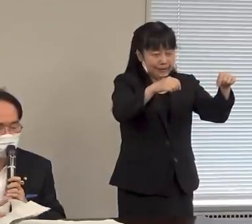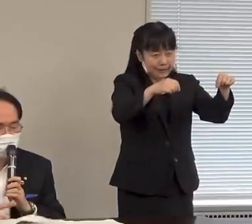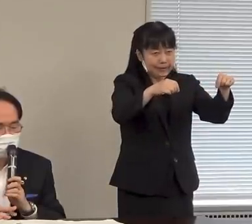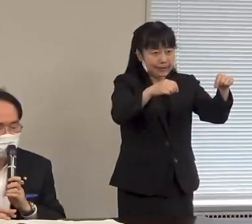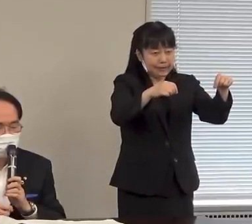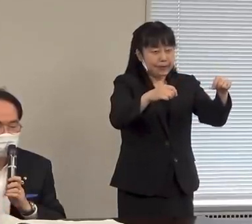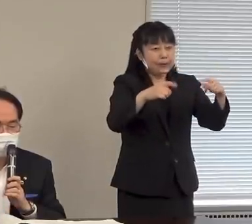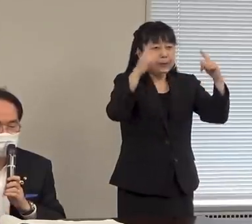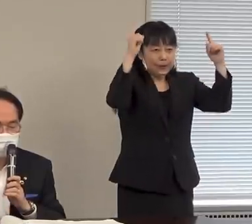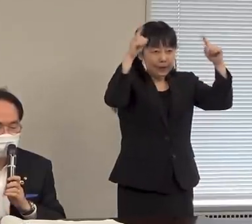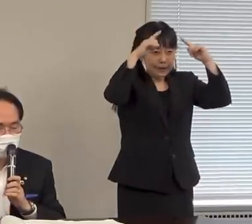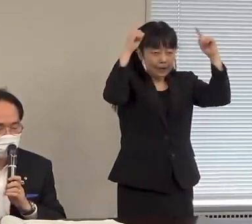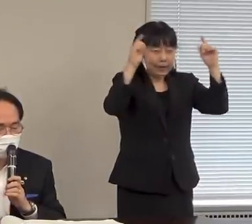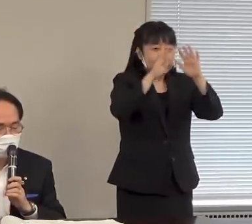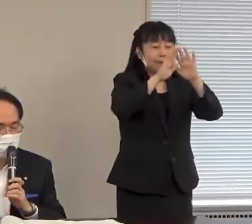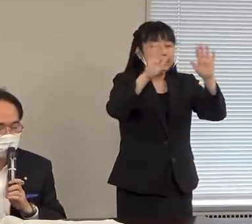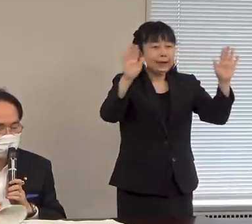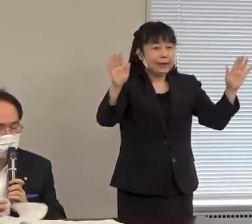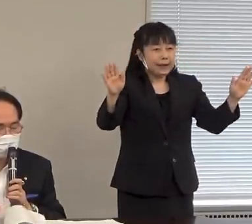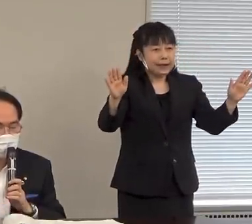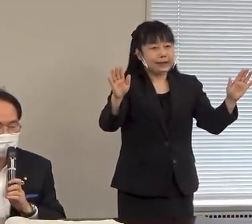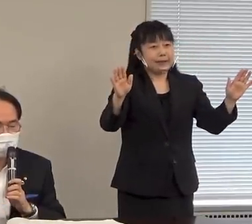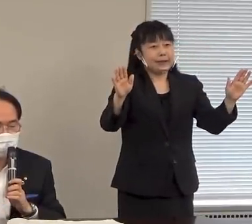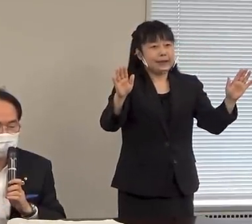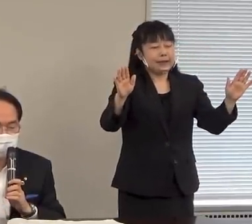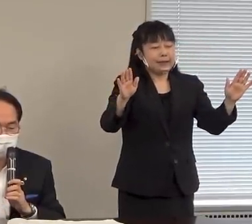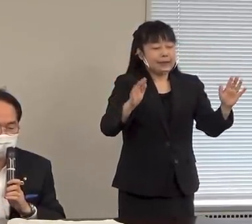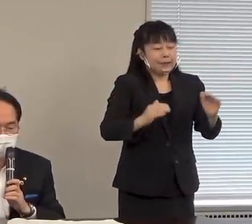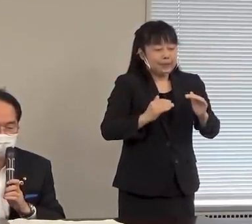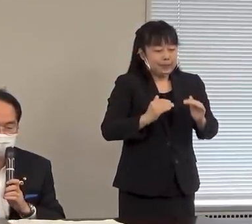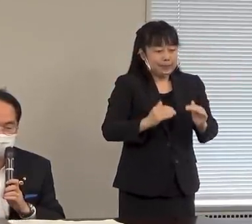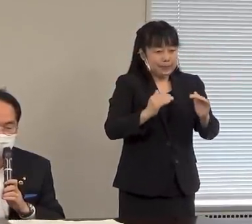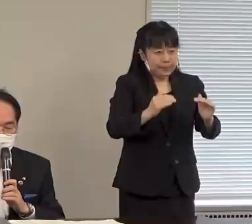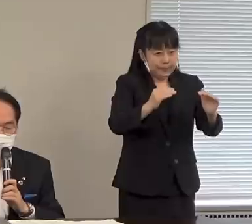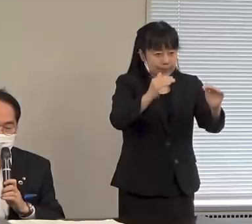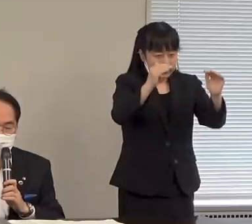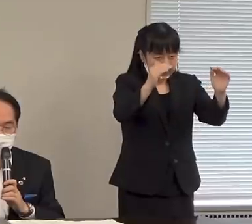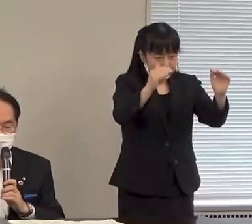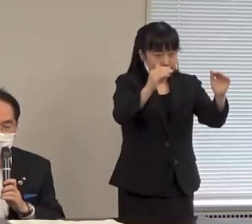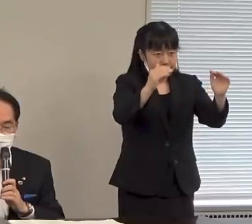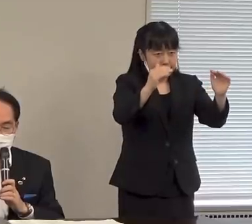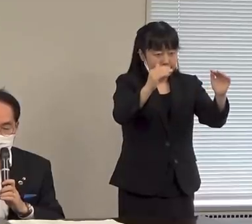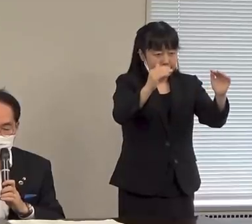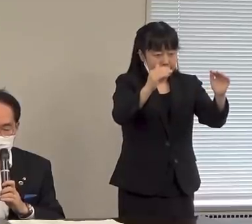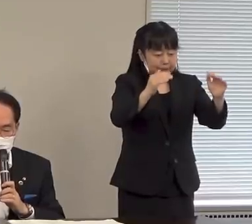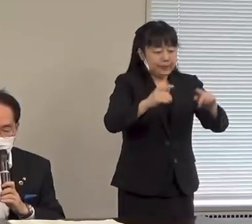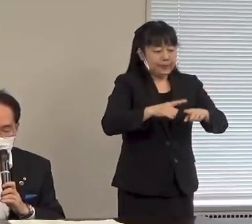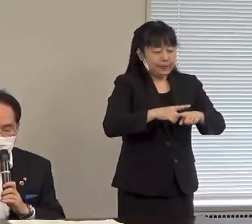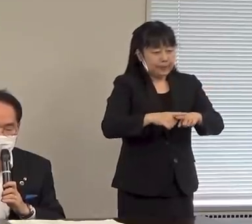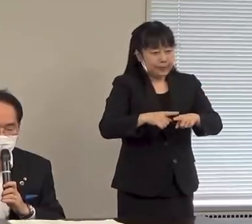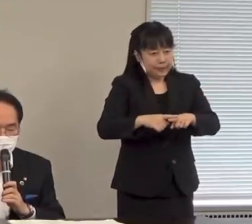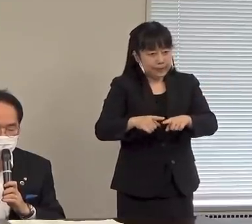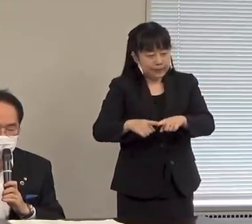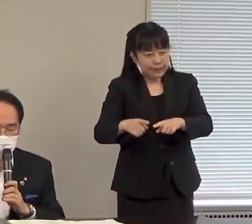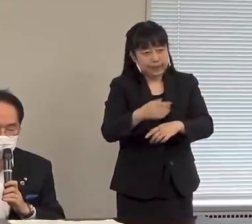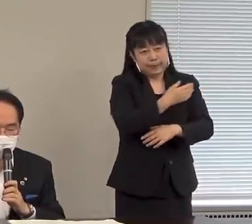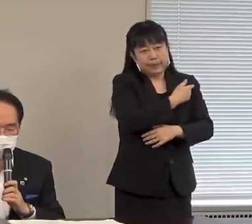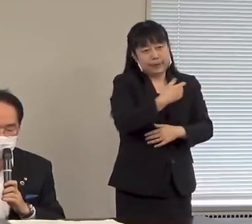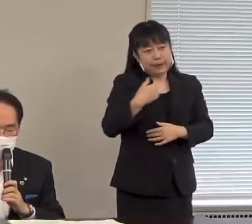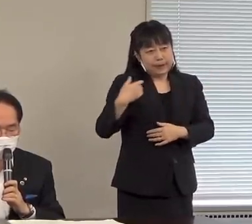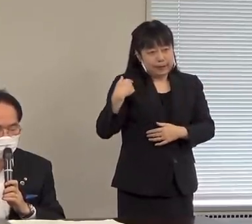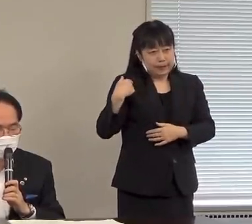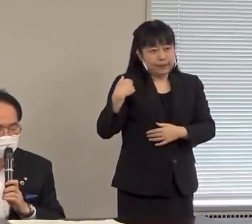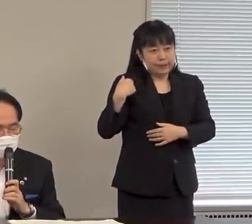の開催の段階的緩和の当面の方針について9